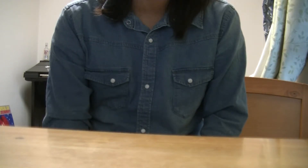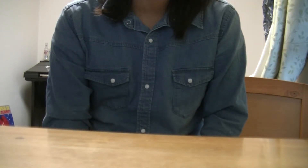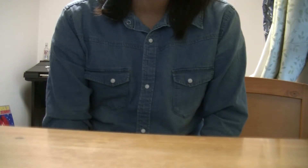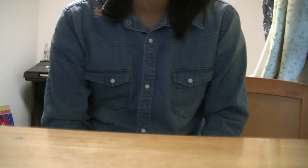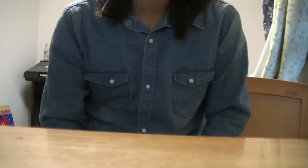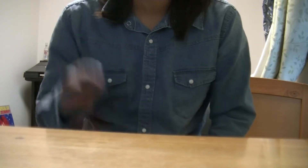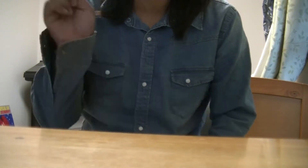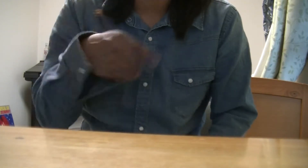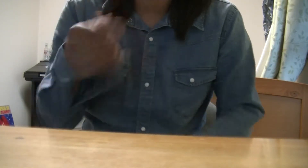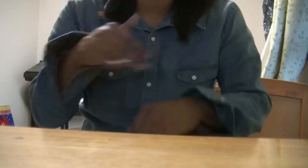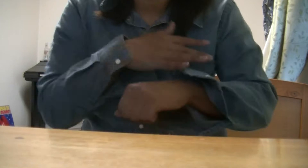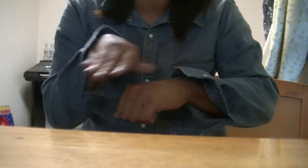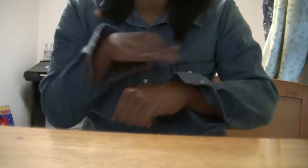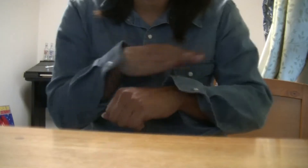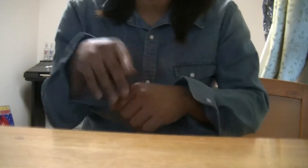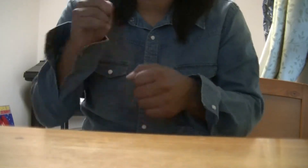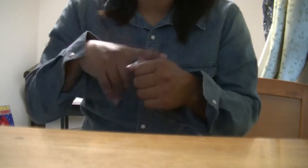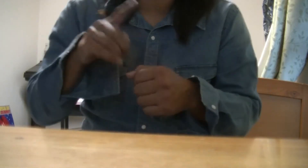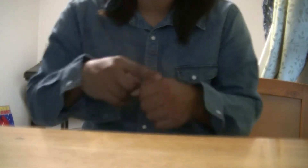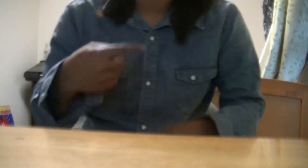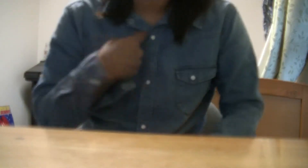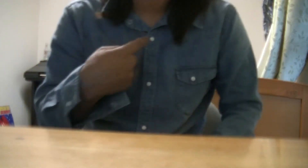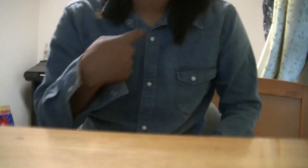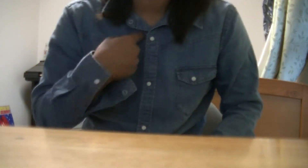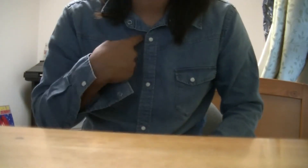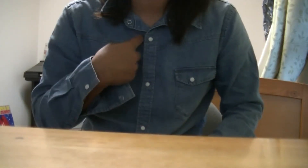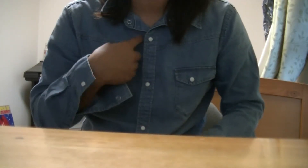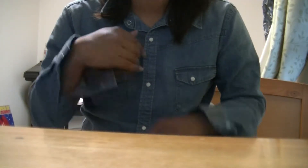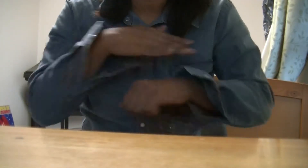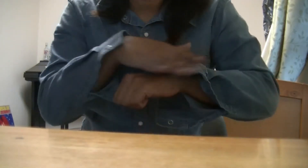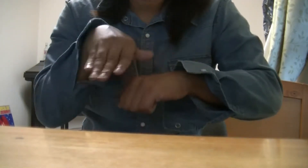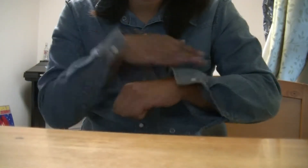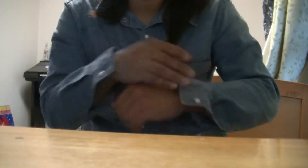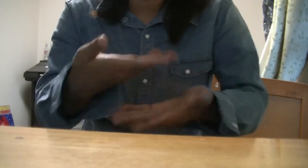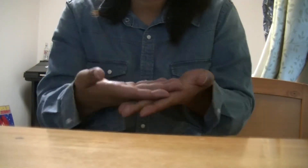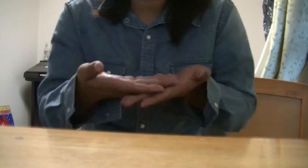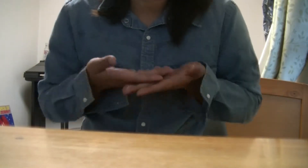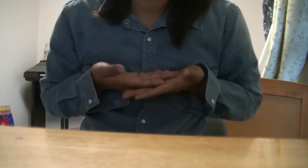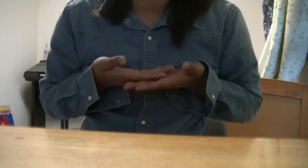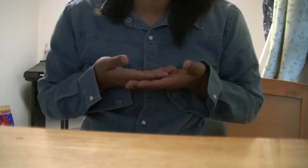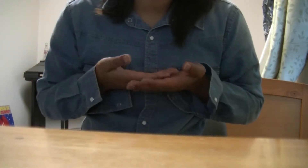愛されるためには自分が自分を愛しなさいです。